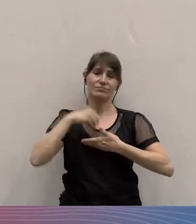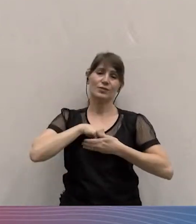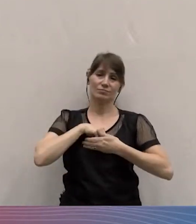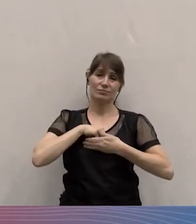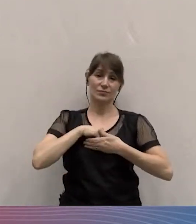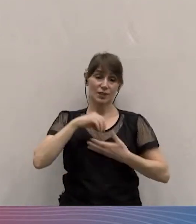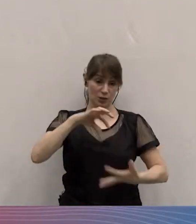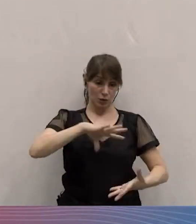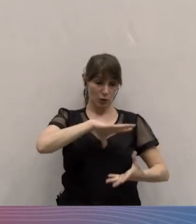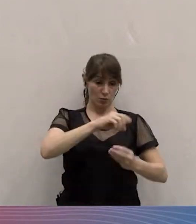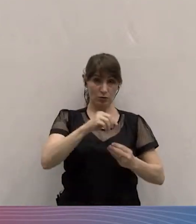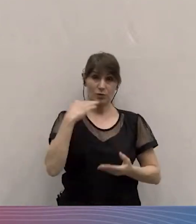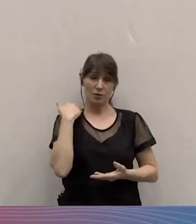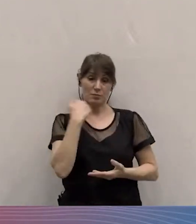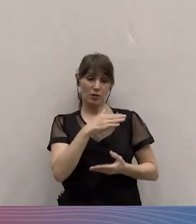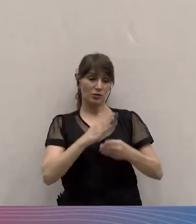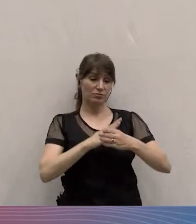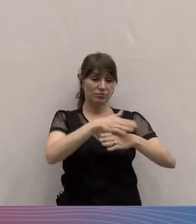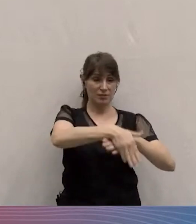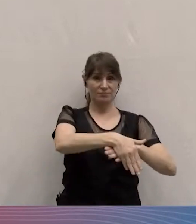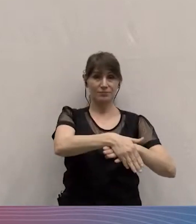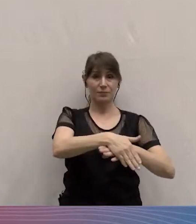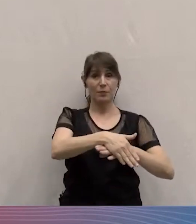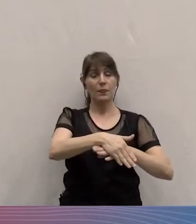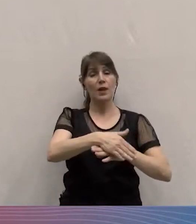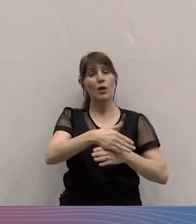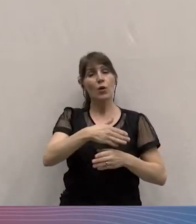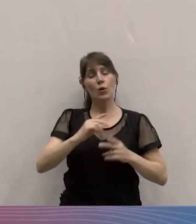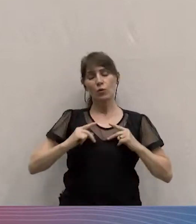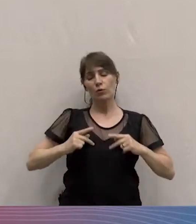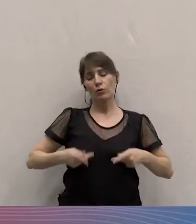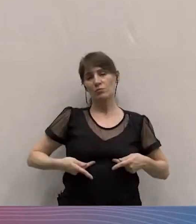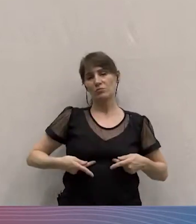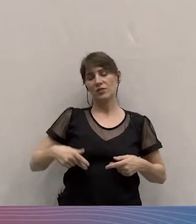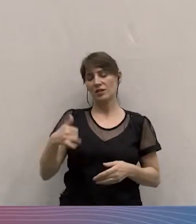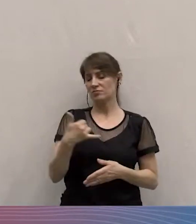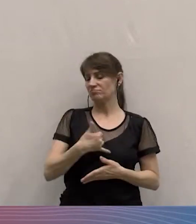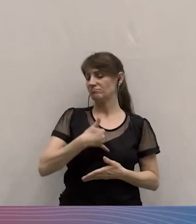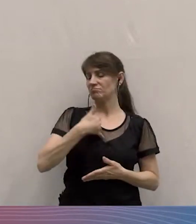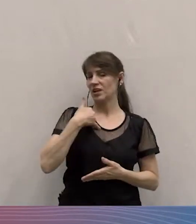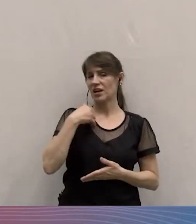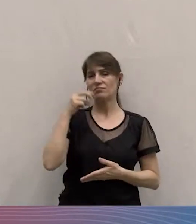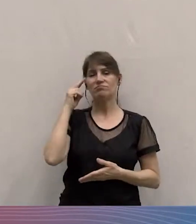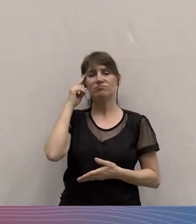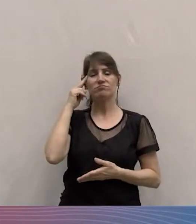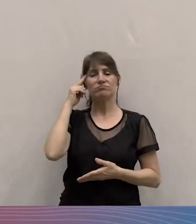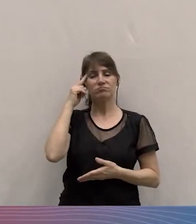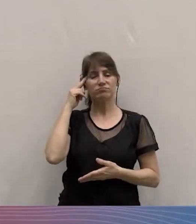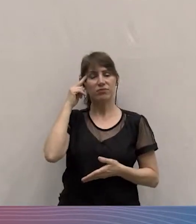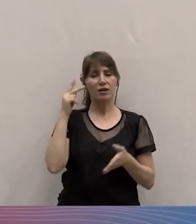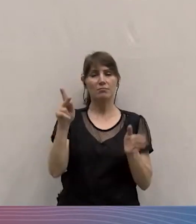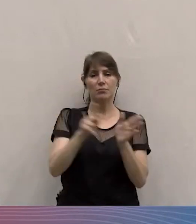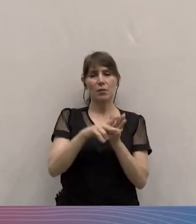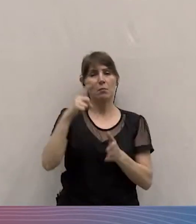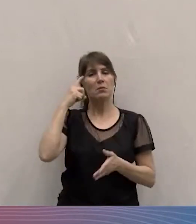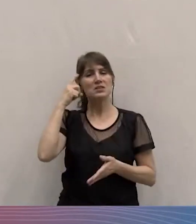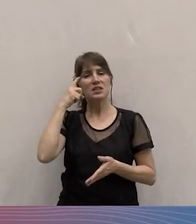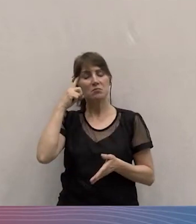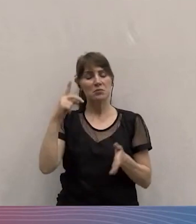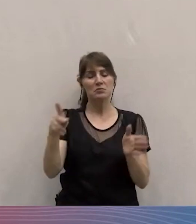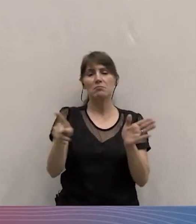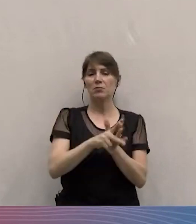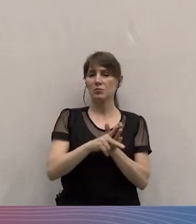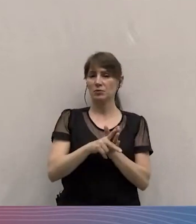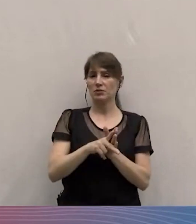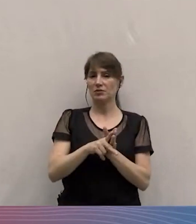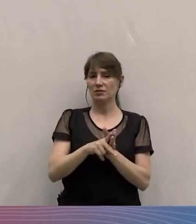mundo. E o homem passou a viver na vaidade dos seus próprios pensamentos, que